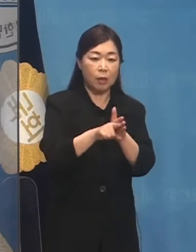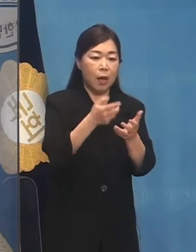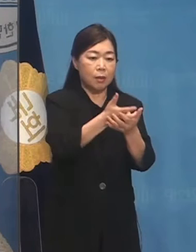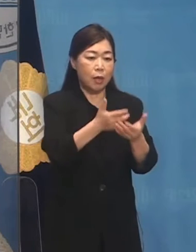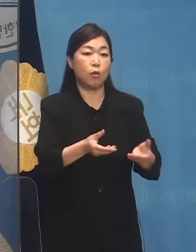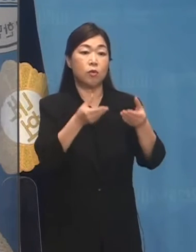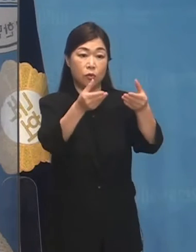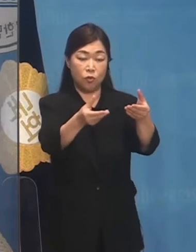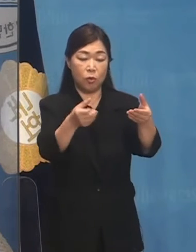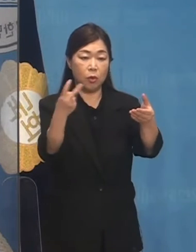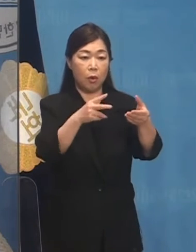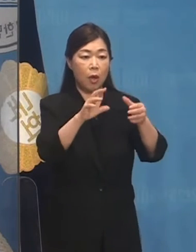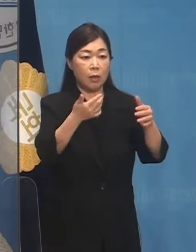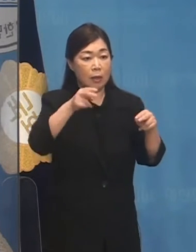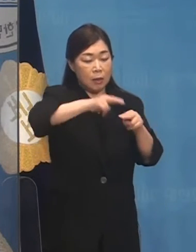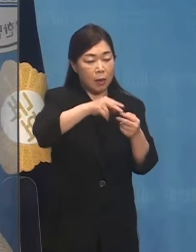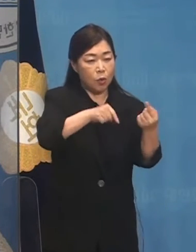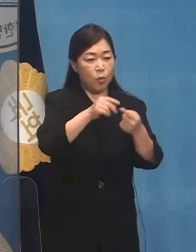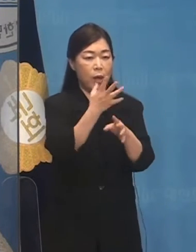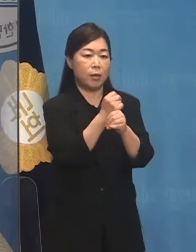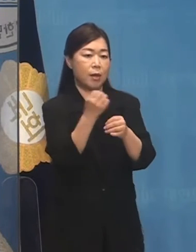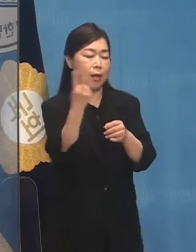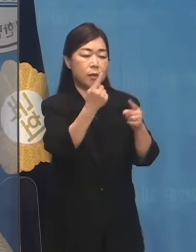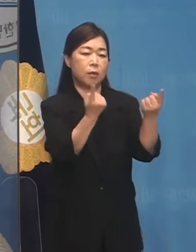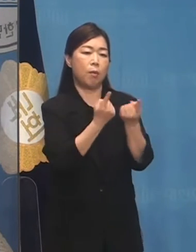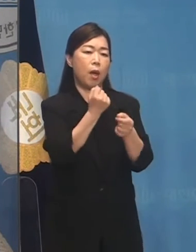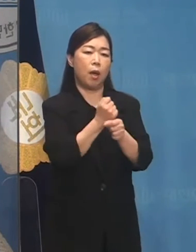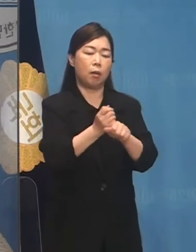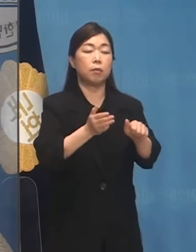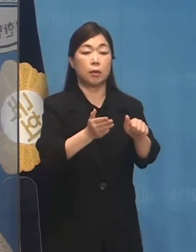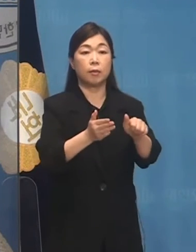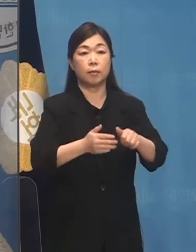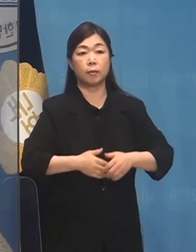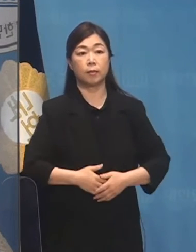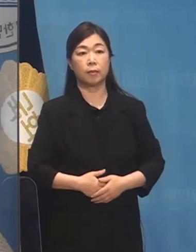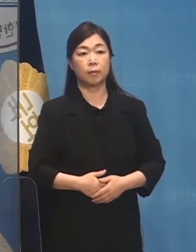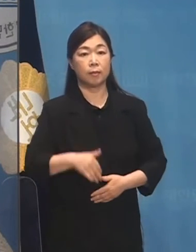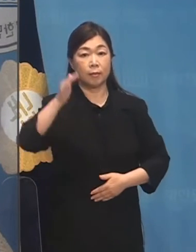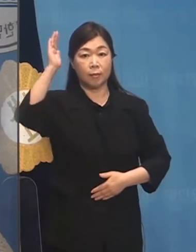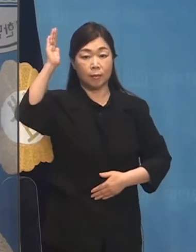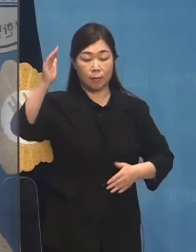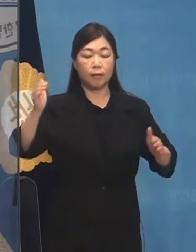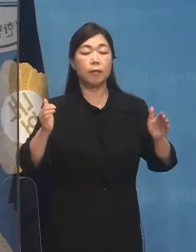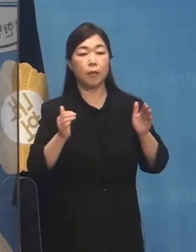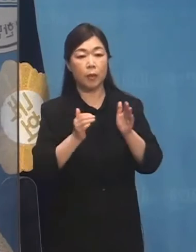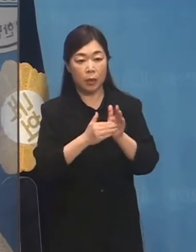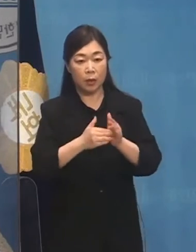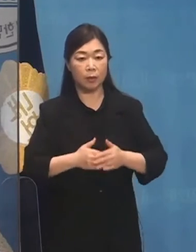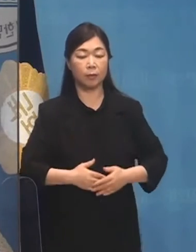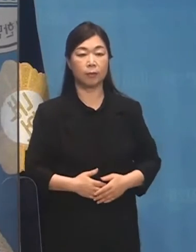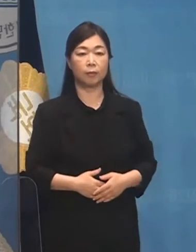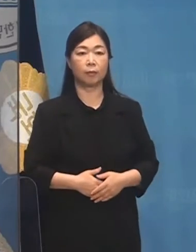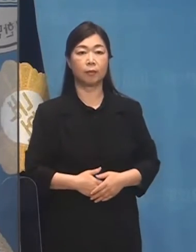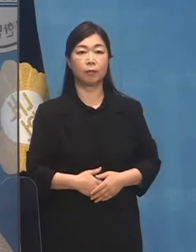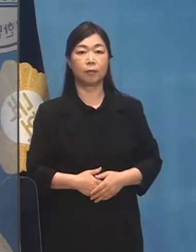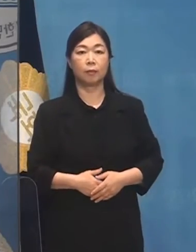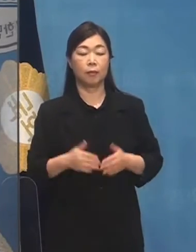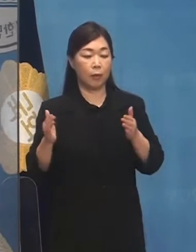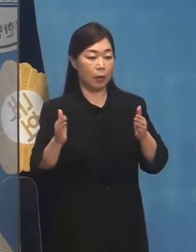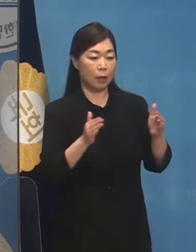그리고 인사청문회 일정 재협의에서 시작합니다. 네, 이상입니다.